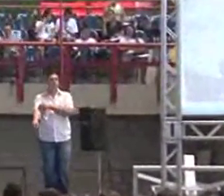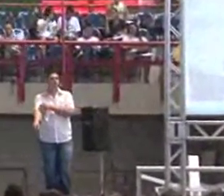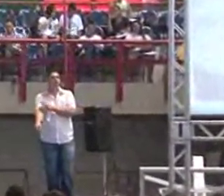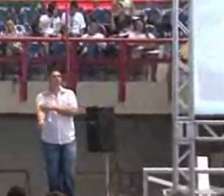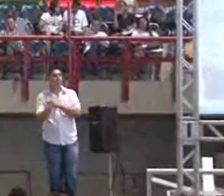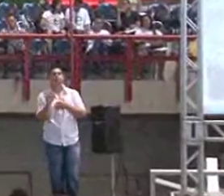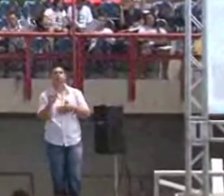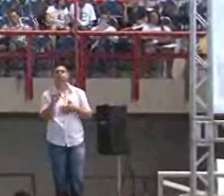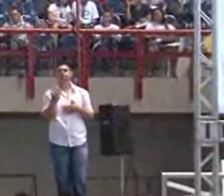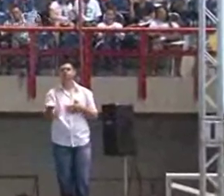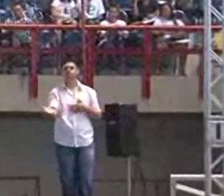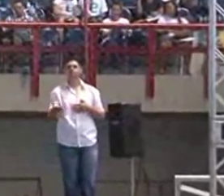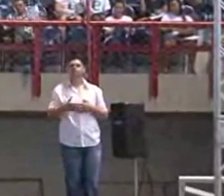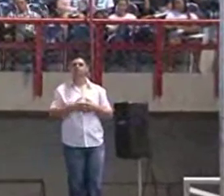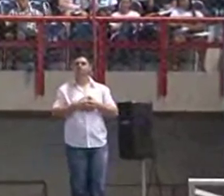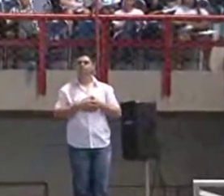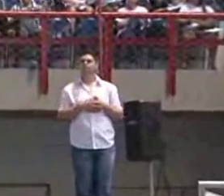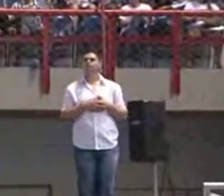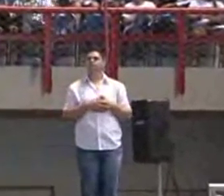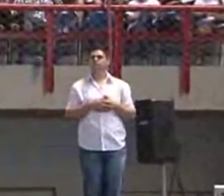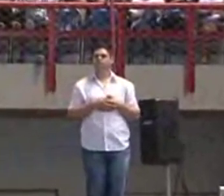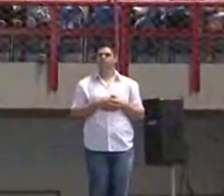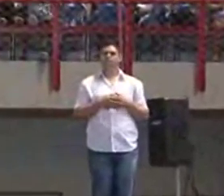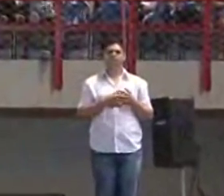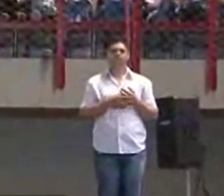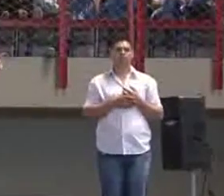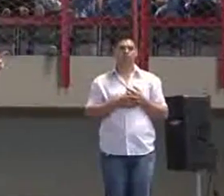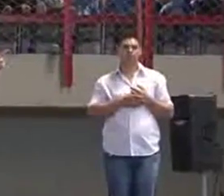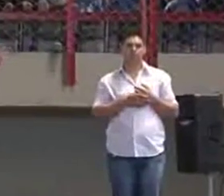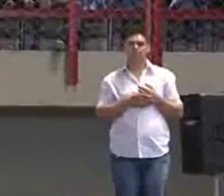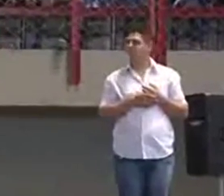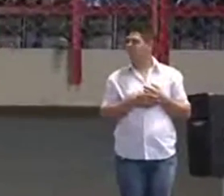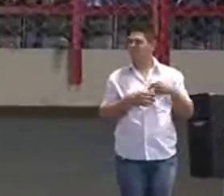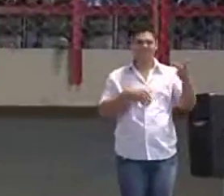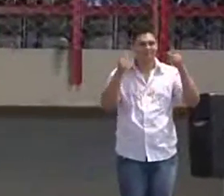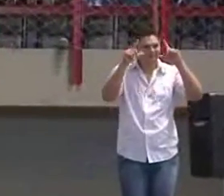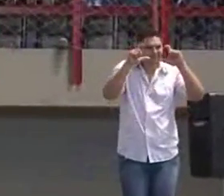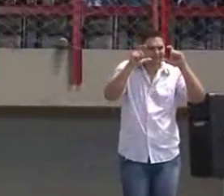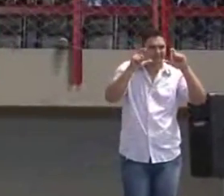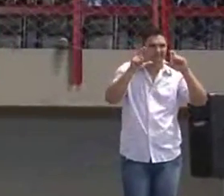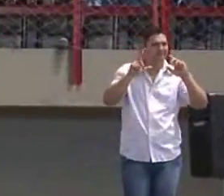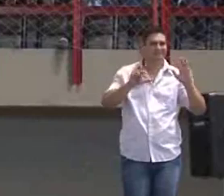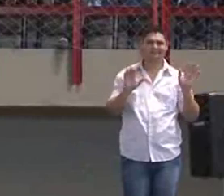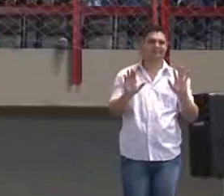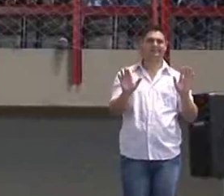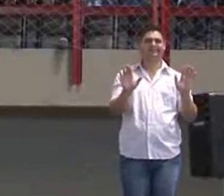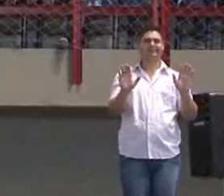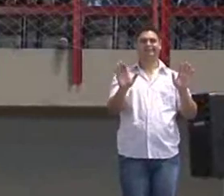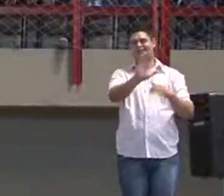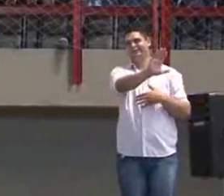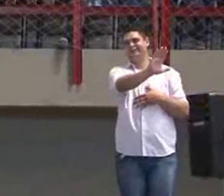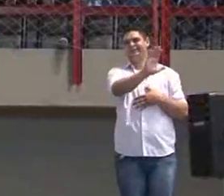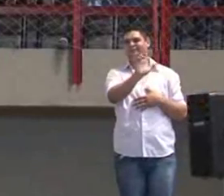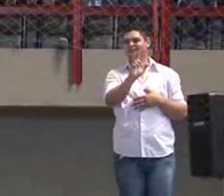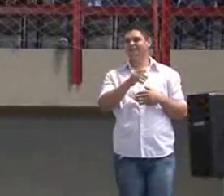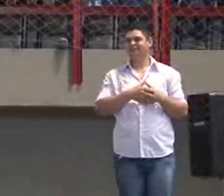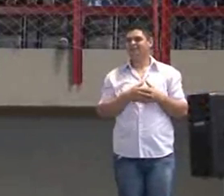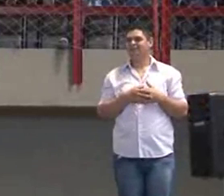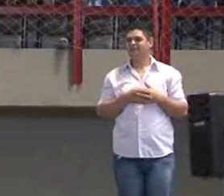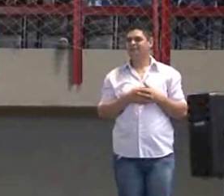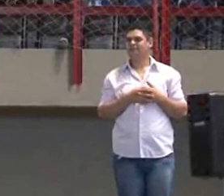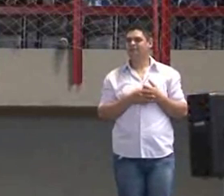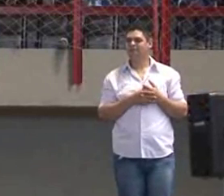O que é isso aí? Tem um menino que diz, é uma máquina fotográfica, professor. Não, não, não é uma máquina fotográfica, não. Isso aí o que é,